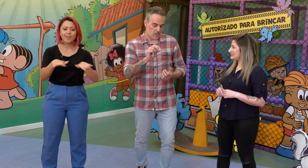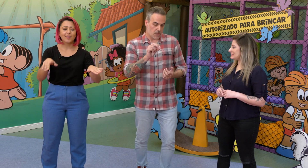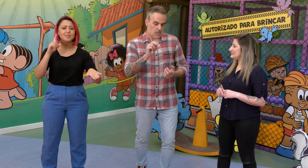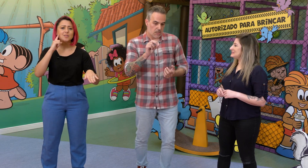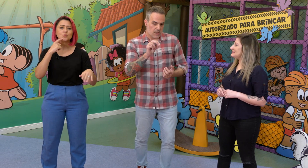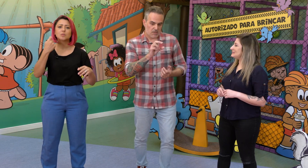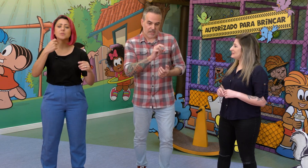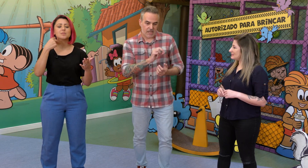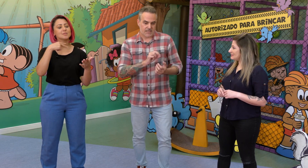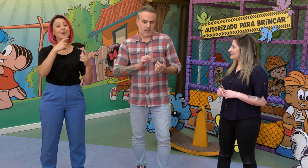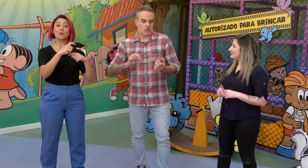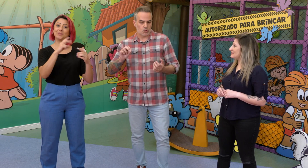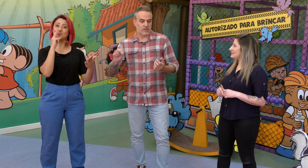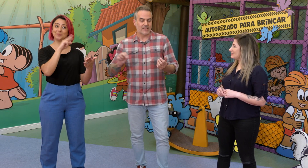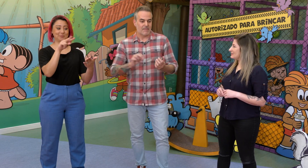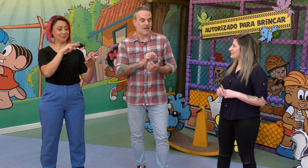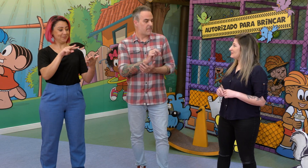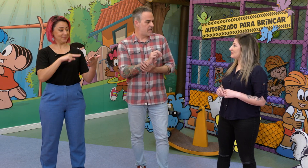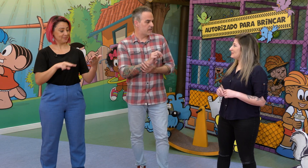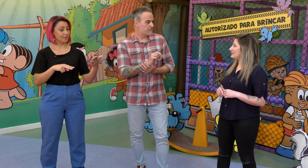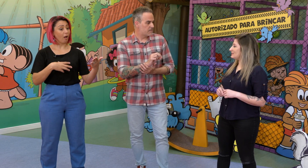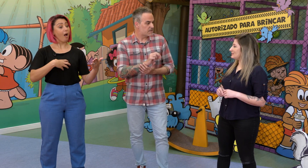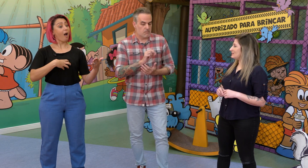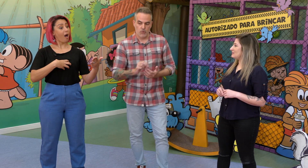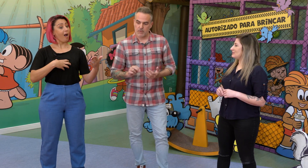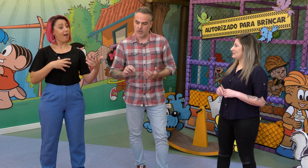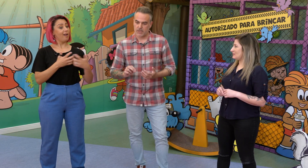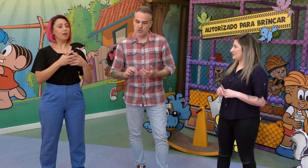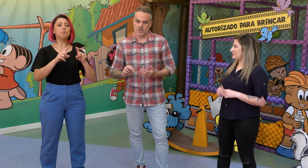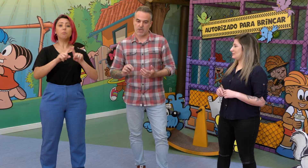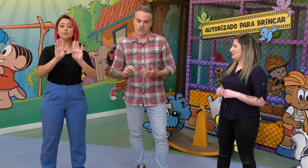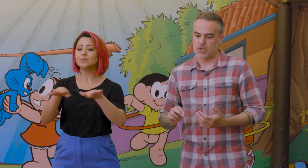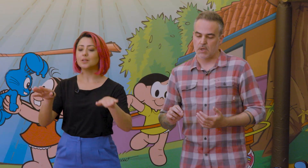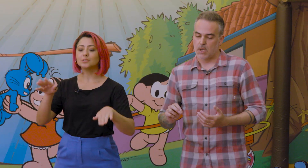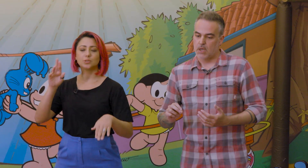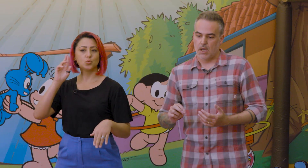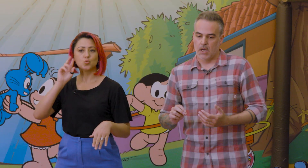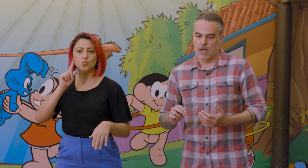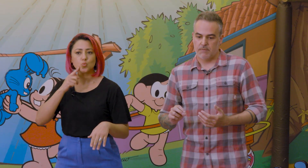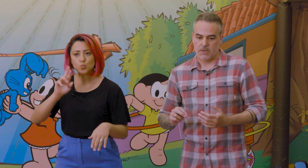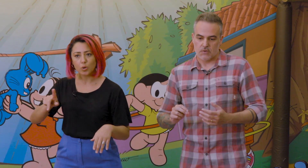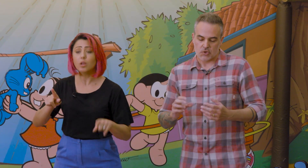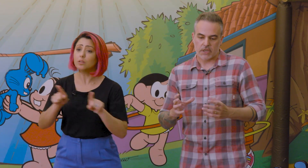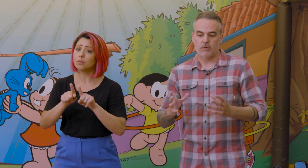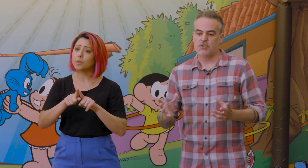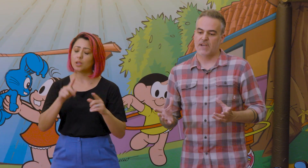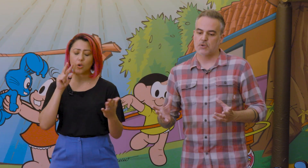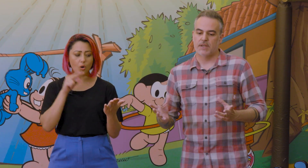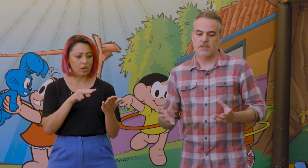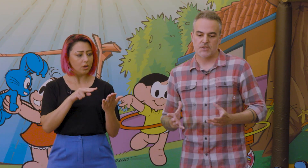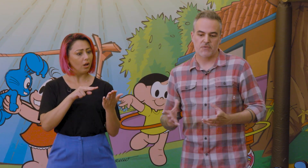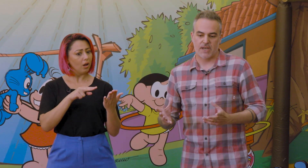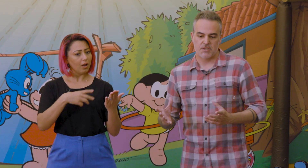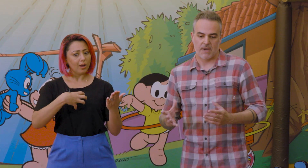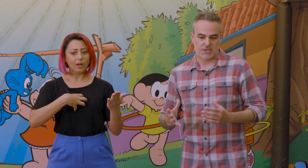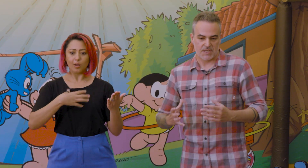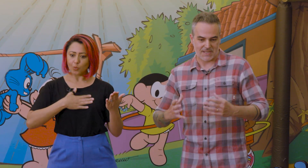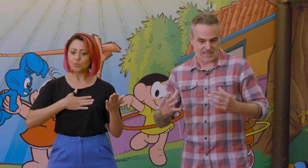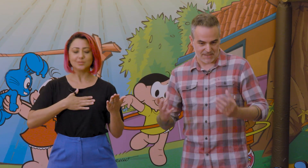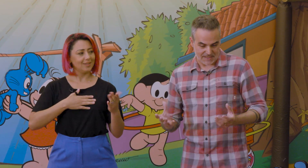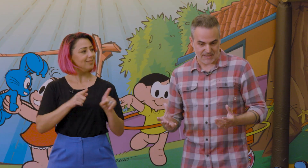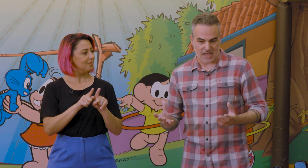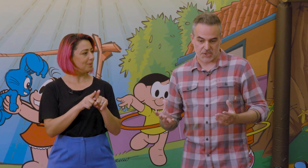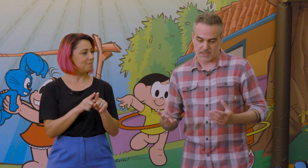história e que uma criança não surda também aprenda. Isso é muito importante para a gente. Só que quando a gente fala de quadrinhos, a gente fala de